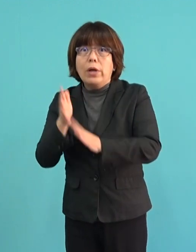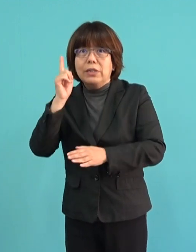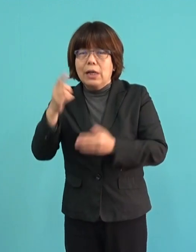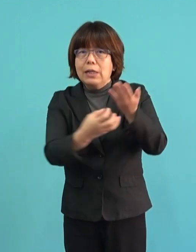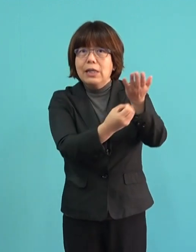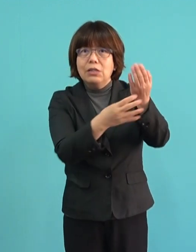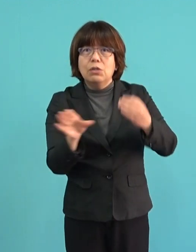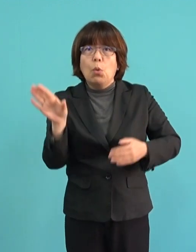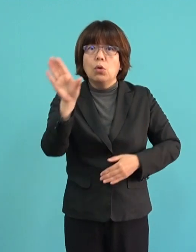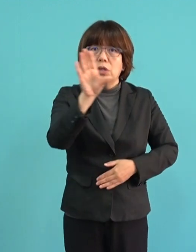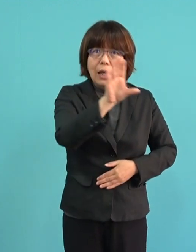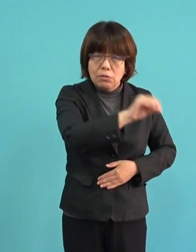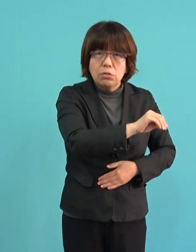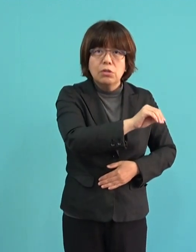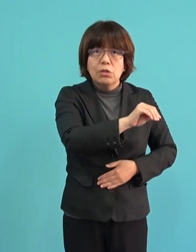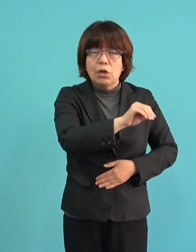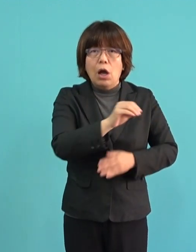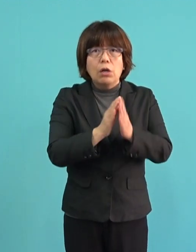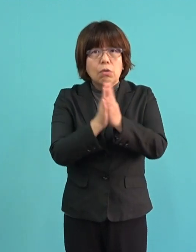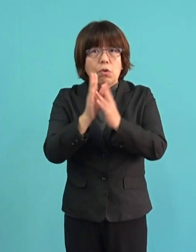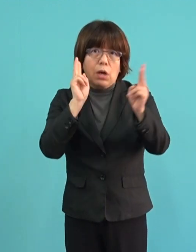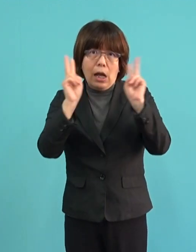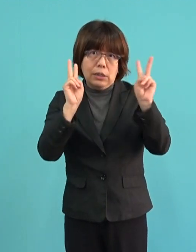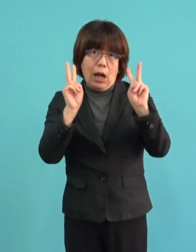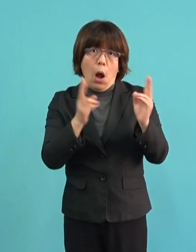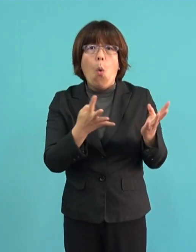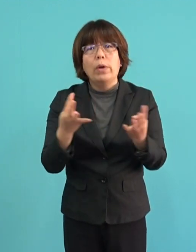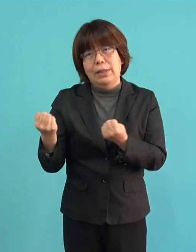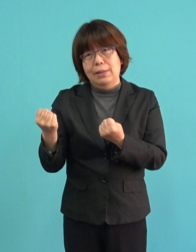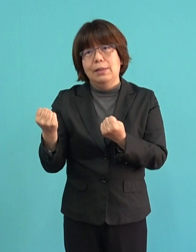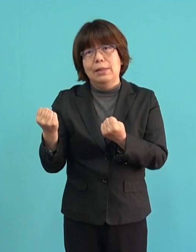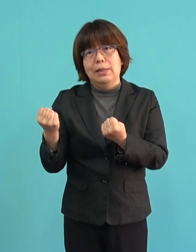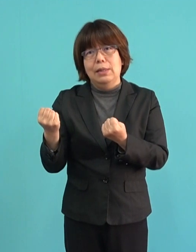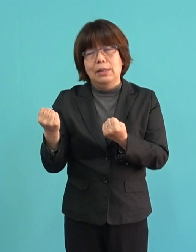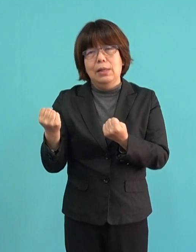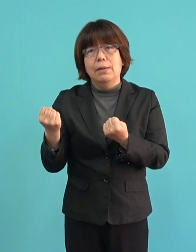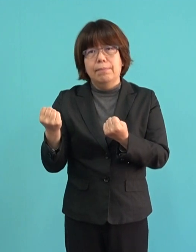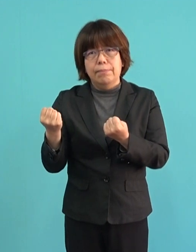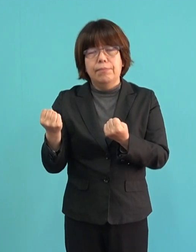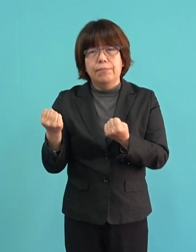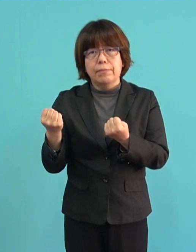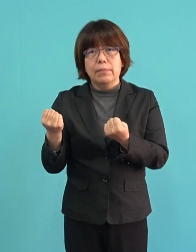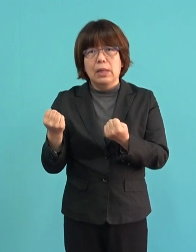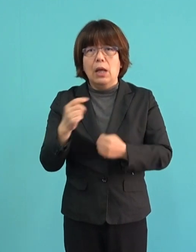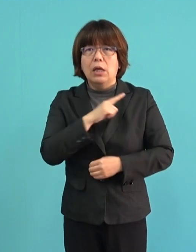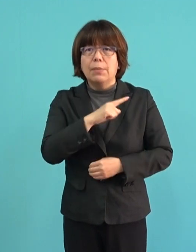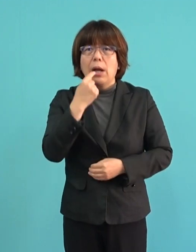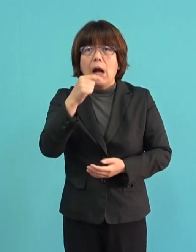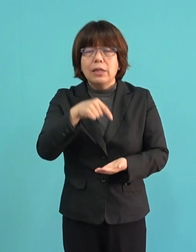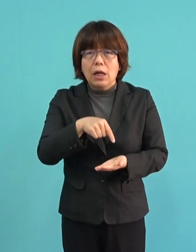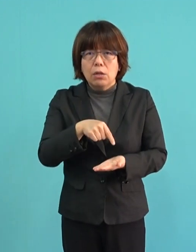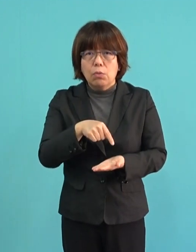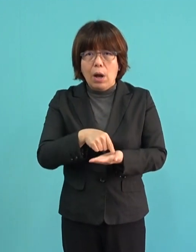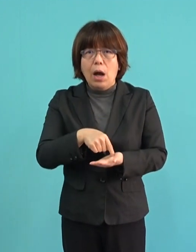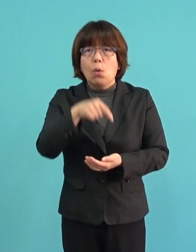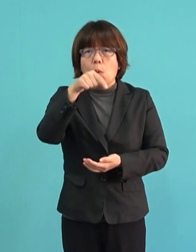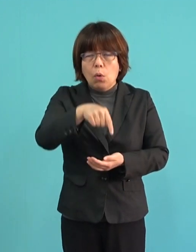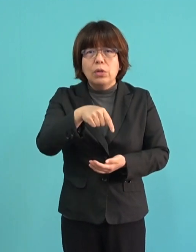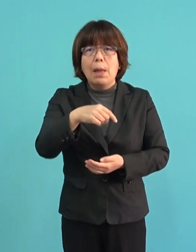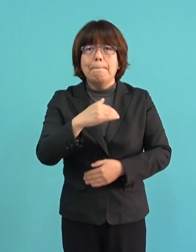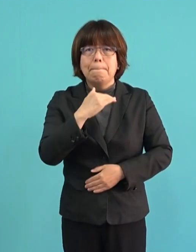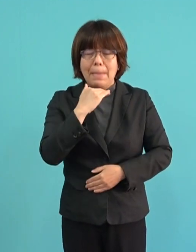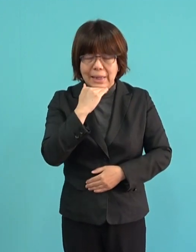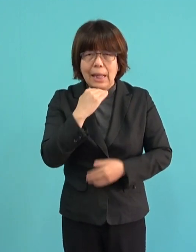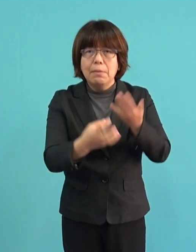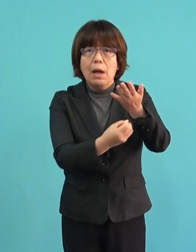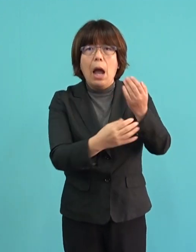戻っていただきたいと思われる総裁業種さんも結構多いということがありましてあの一番簡単なのはもうここでそのまま